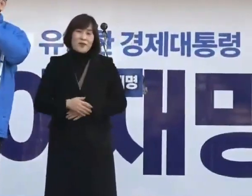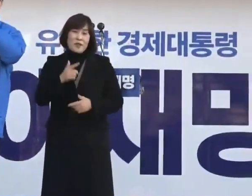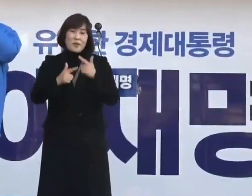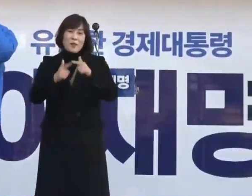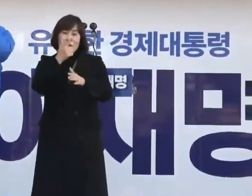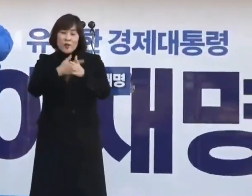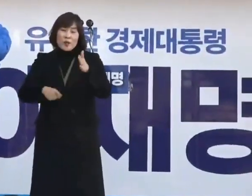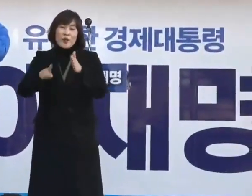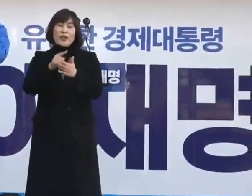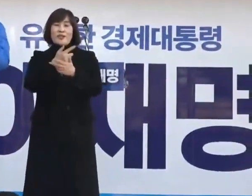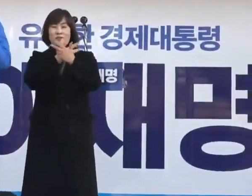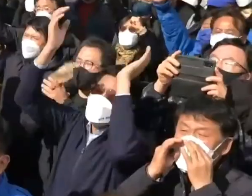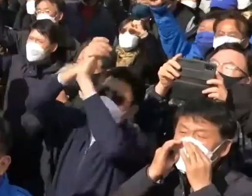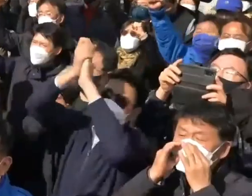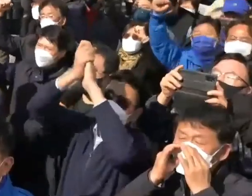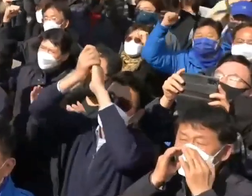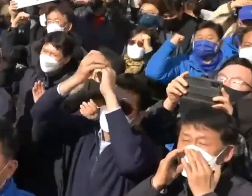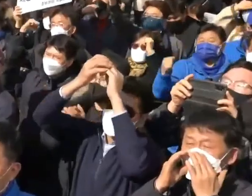목포를 위해,